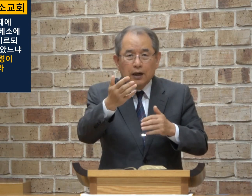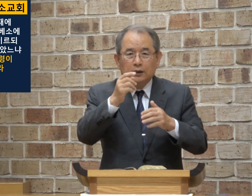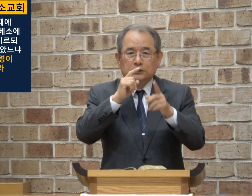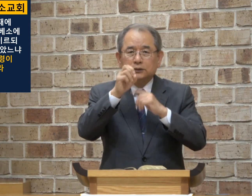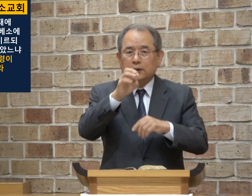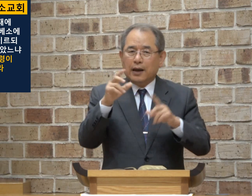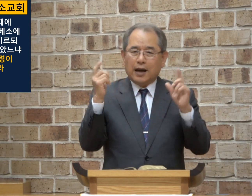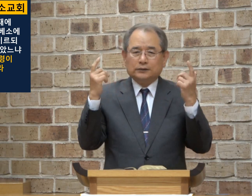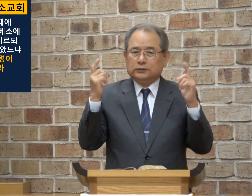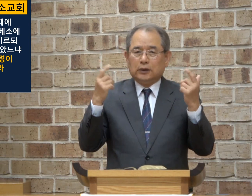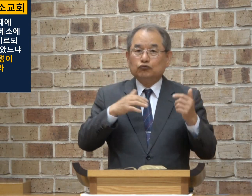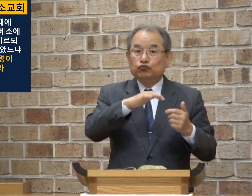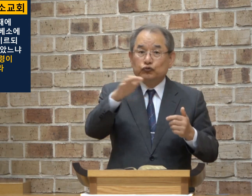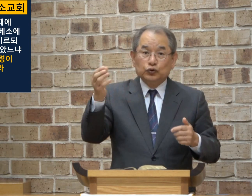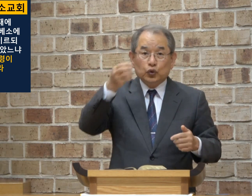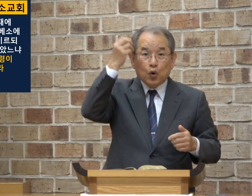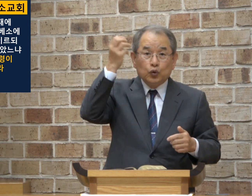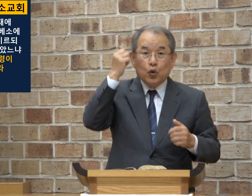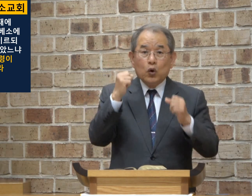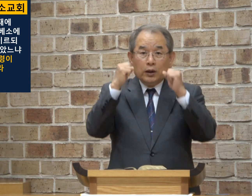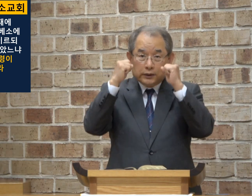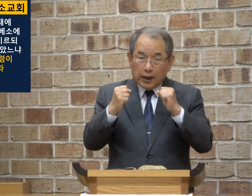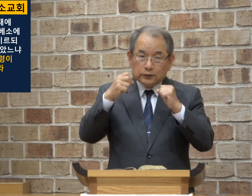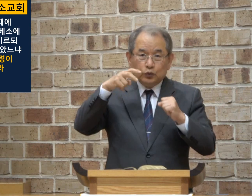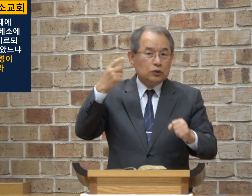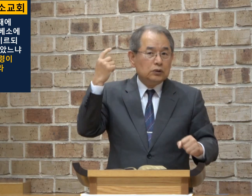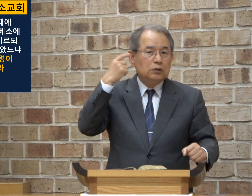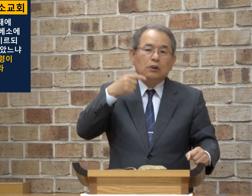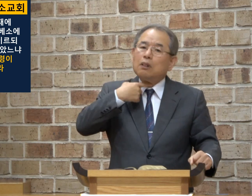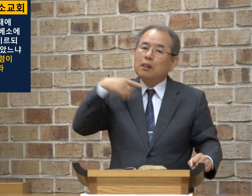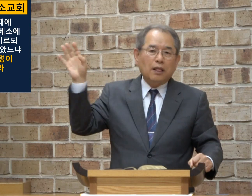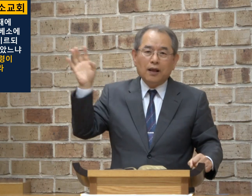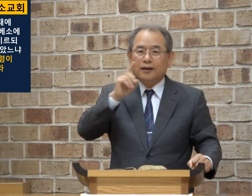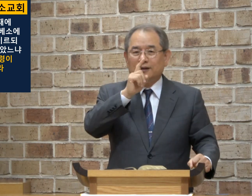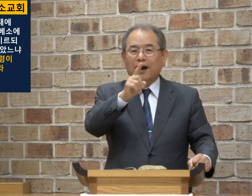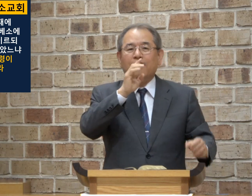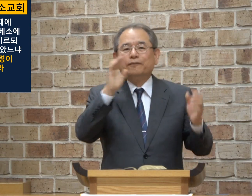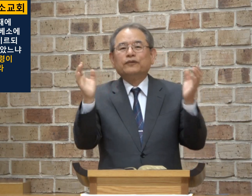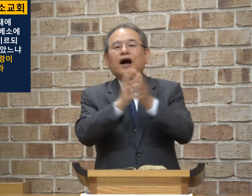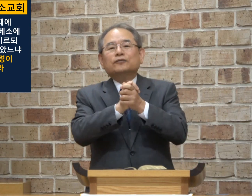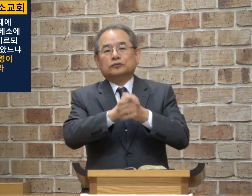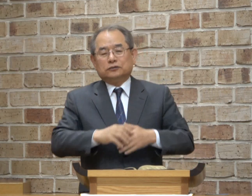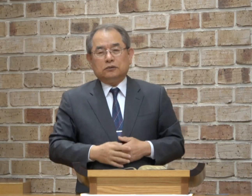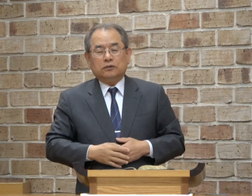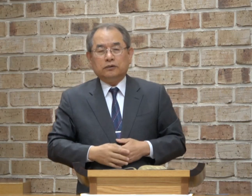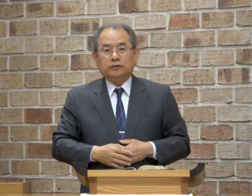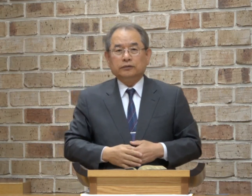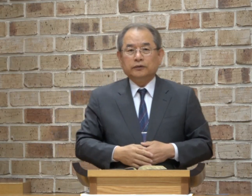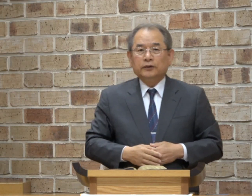받았느냐? 이르되 아니라 우리는 성령이 계심도 듣지 못하였느냐.